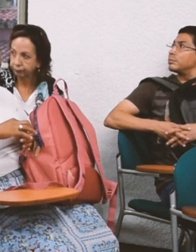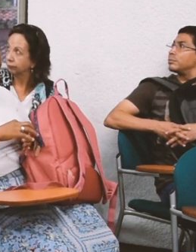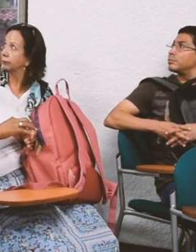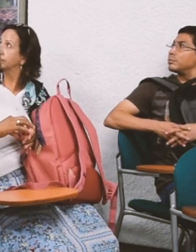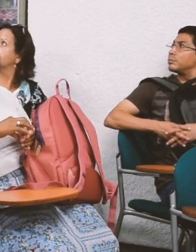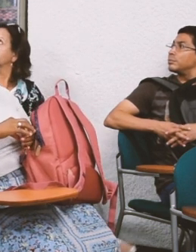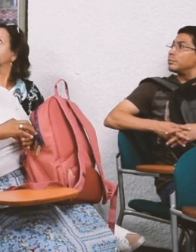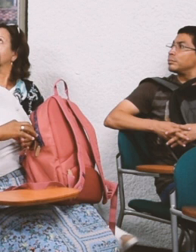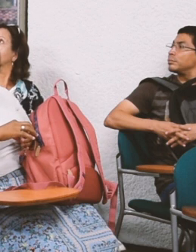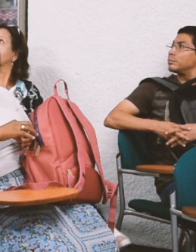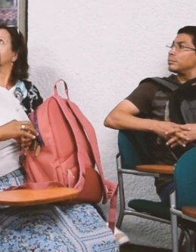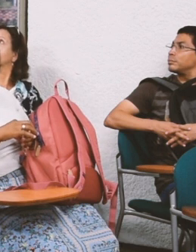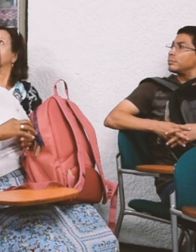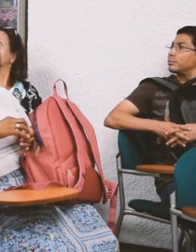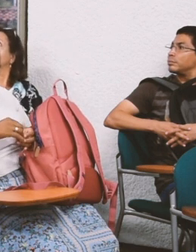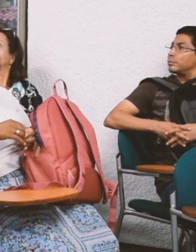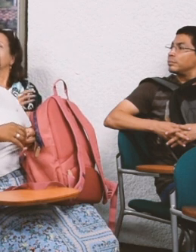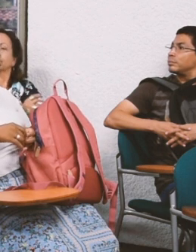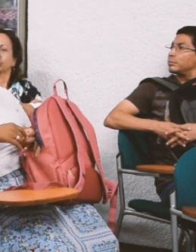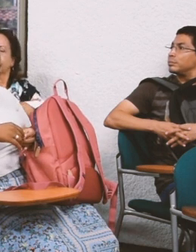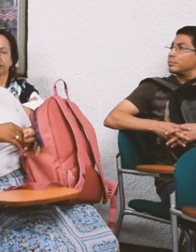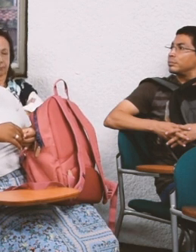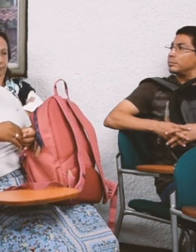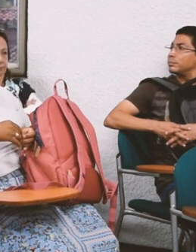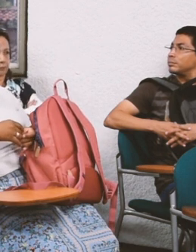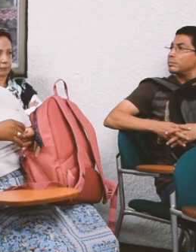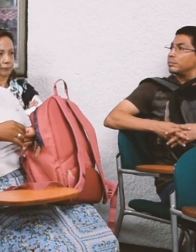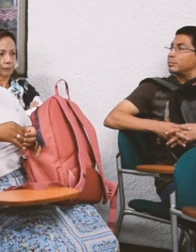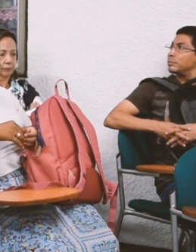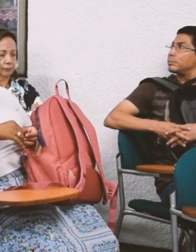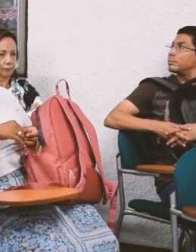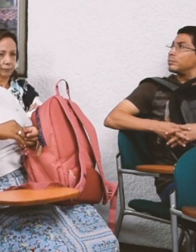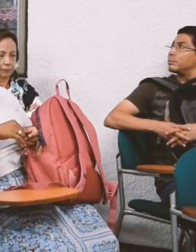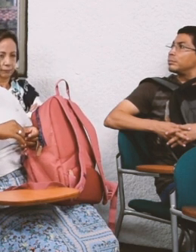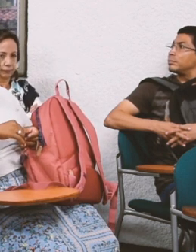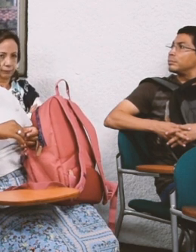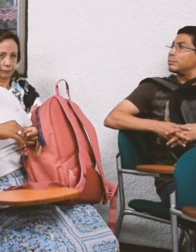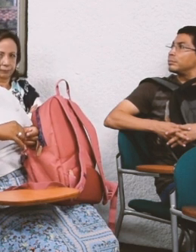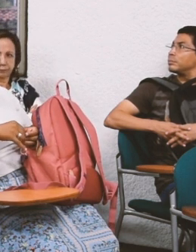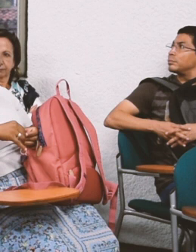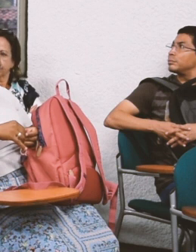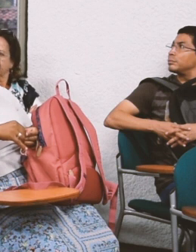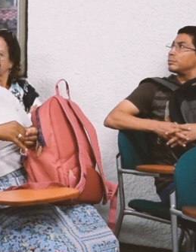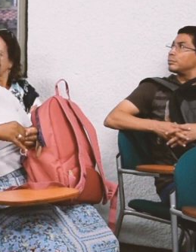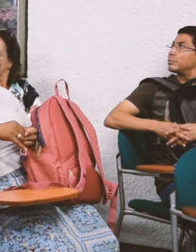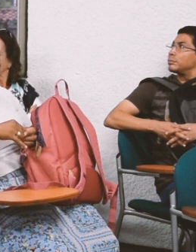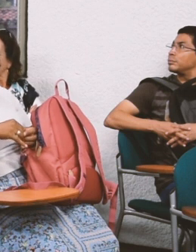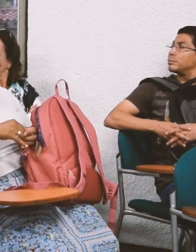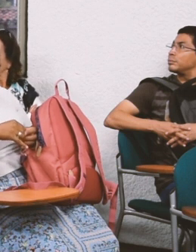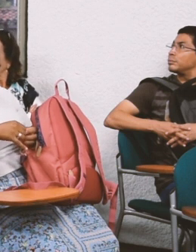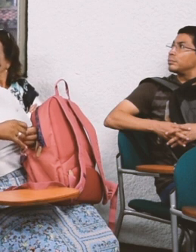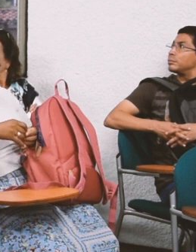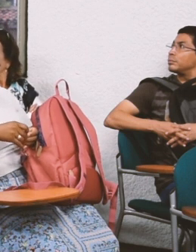condición de género, de discapacidad, de muchas otras cosas, muchas veces el tema también de la inclusión y de